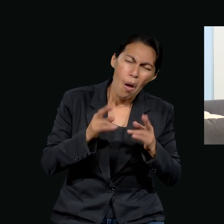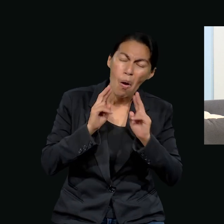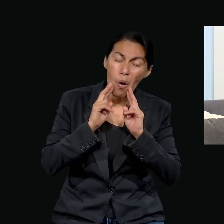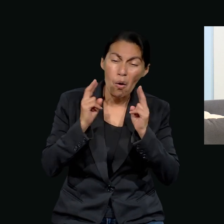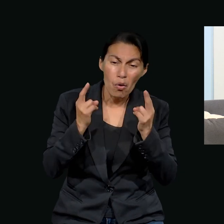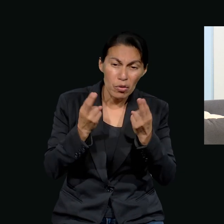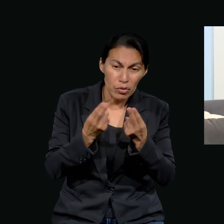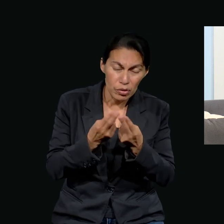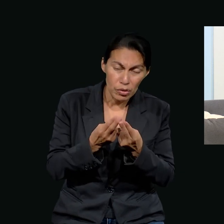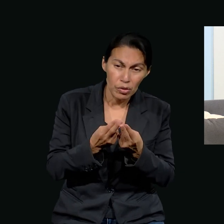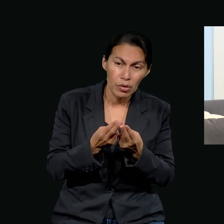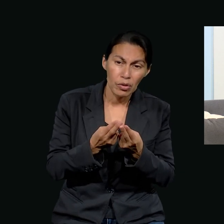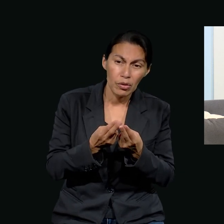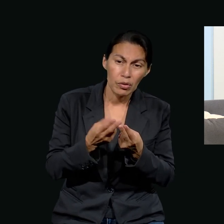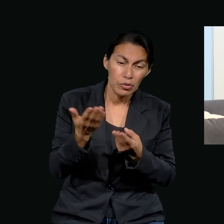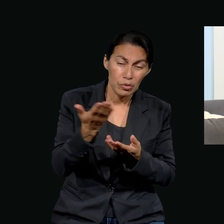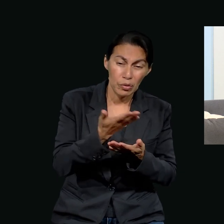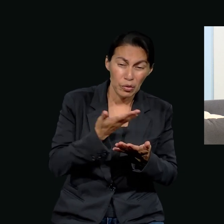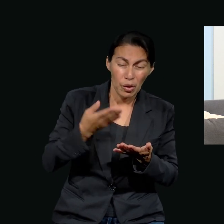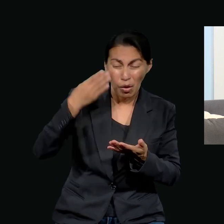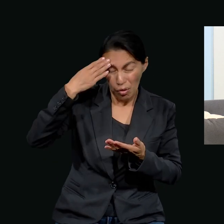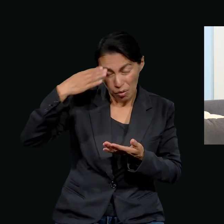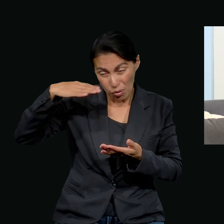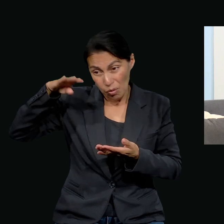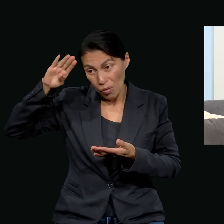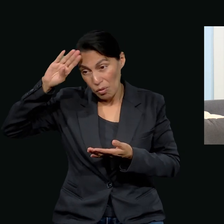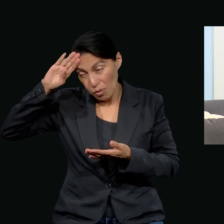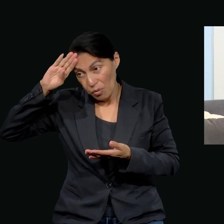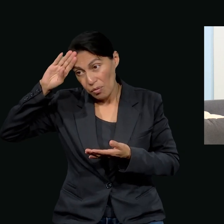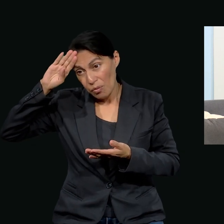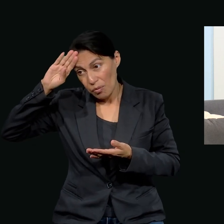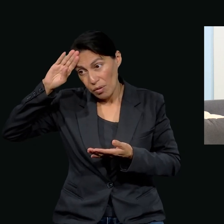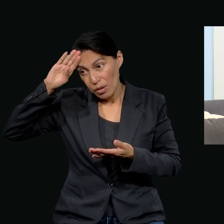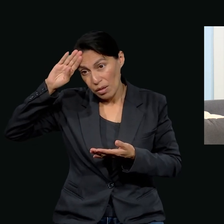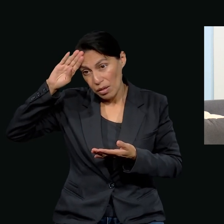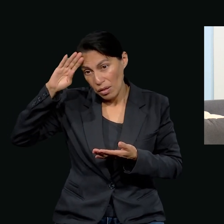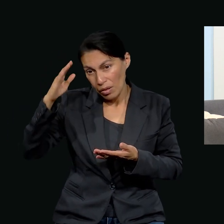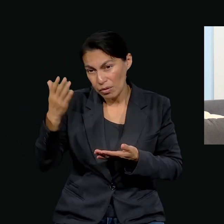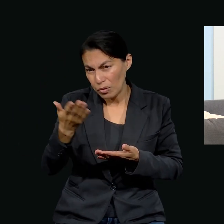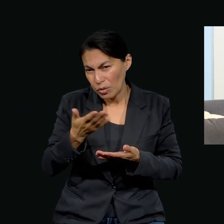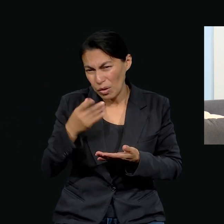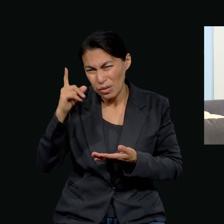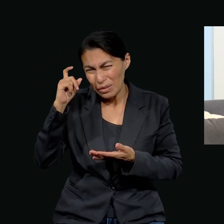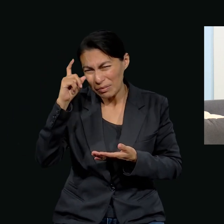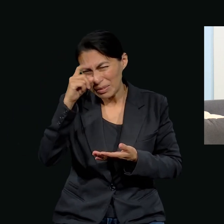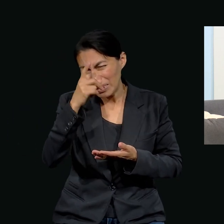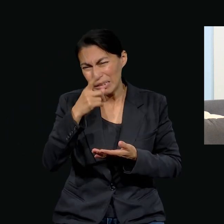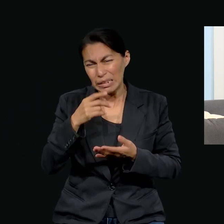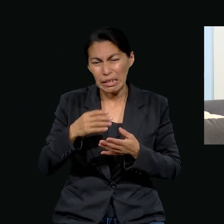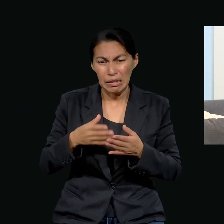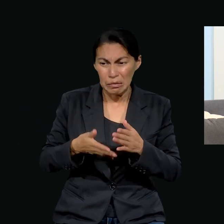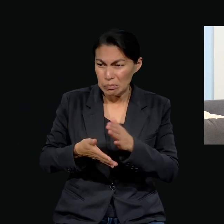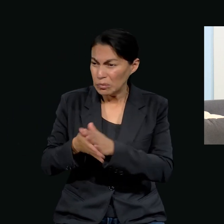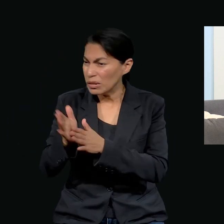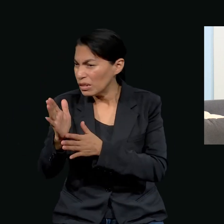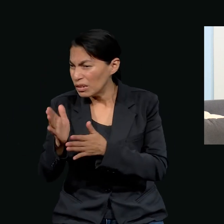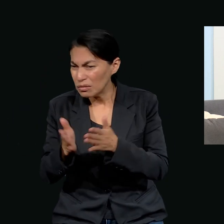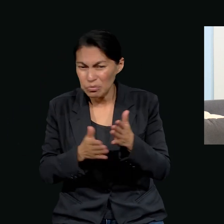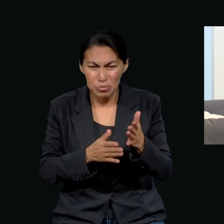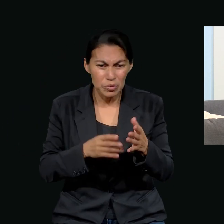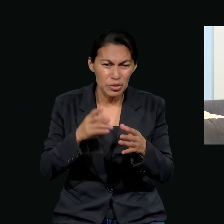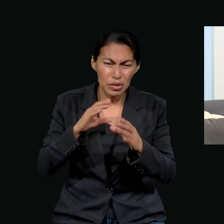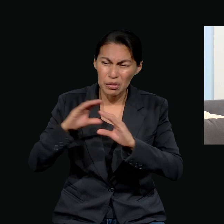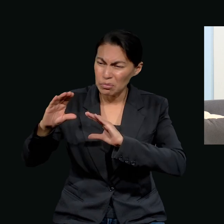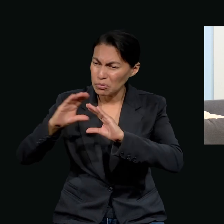la Unión Soviética, y en Cuba, pues, se empezó el periodo especial, se dificultaba mucho el transporte. La